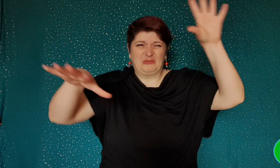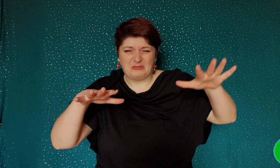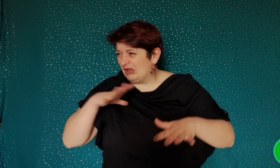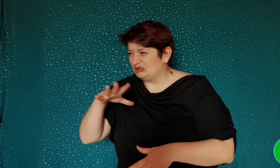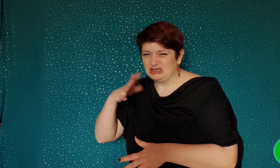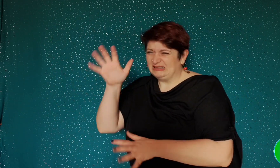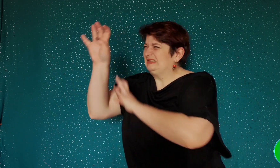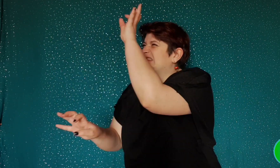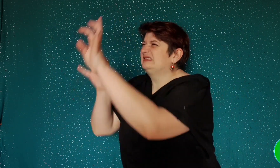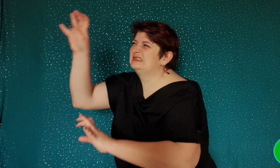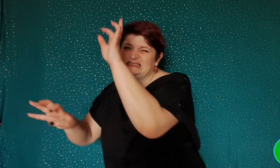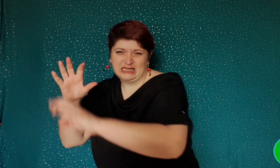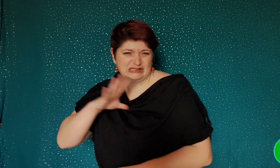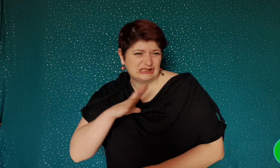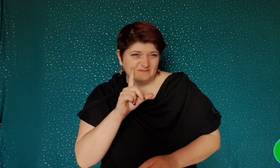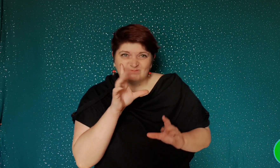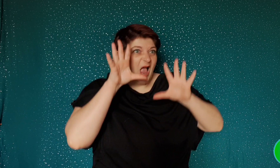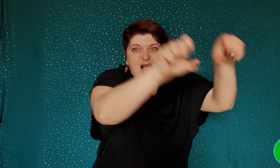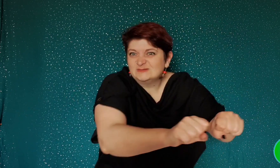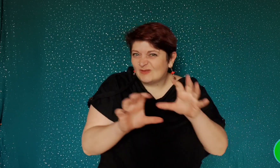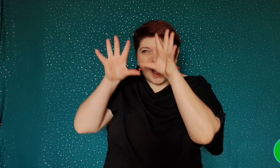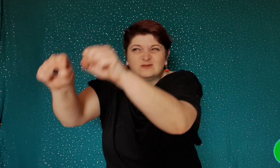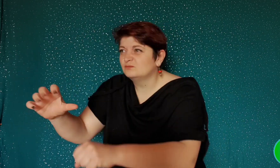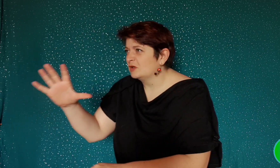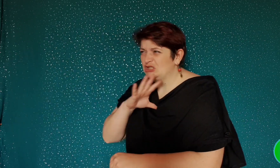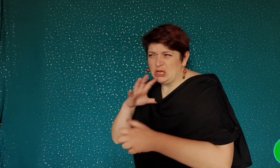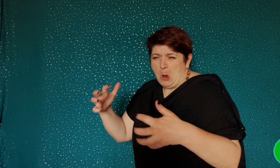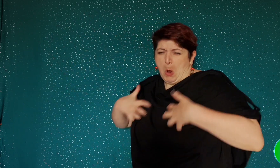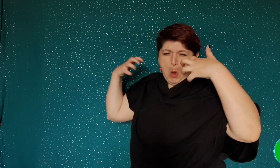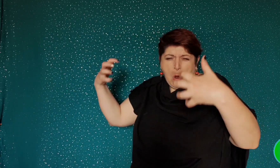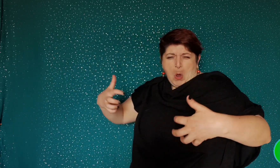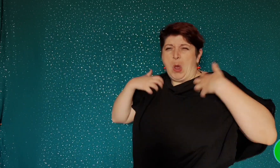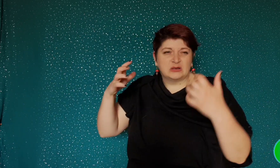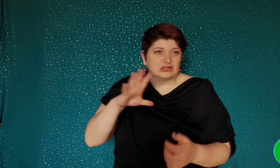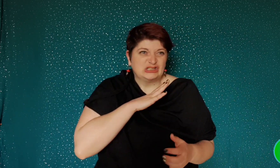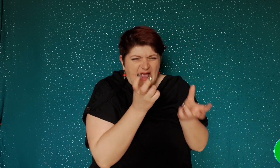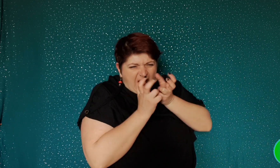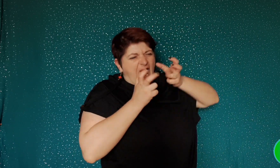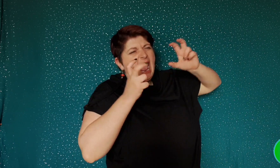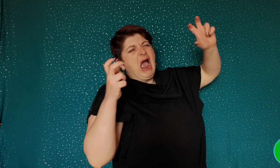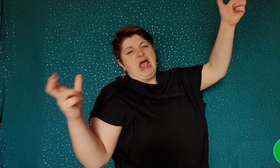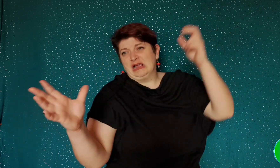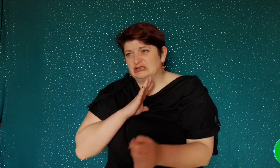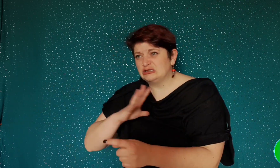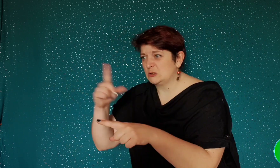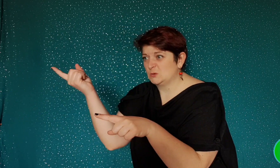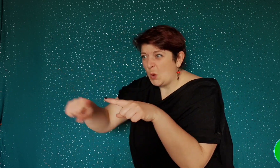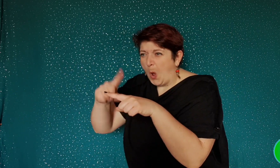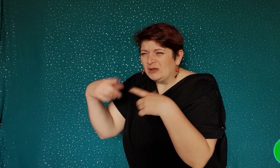Des gratteurs, des attrapeurs, des grogneurs et des hurleurs, des choses qui étaient odorantes ou molles, comme de la gelée.